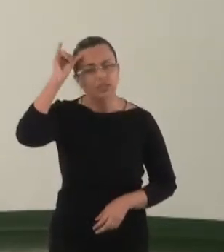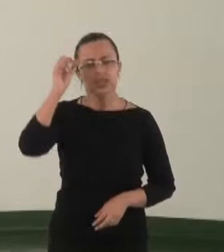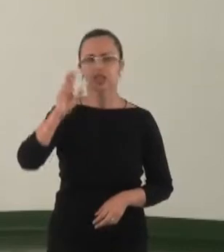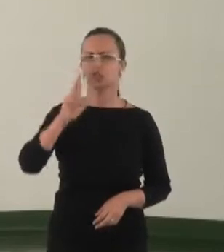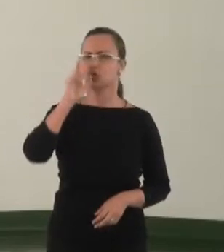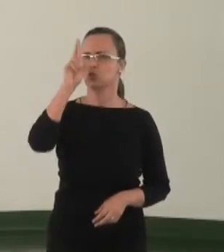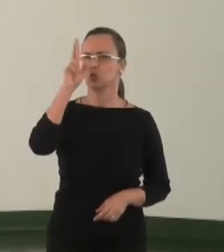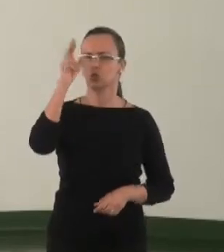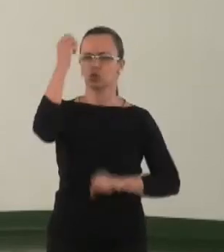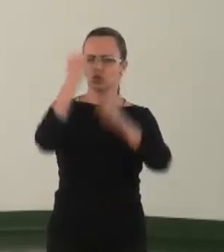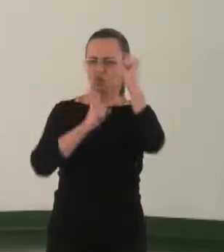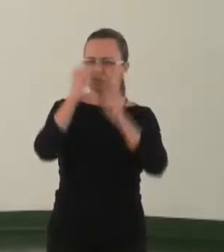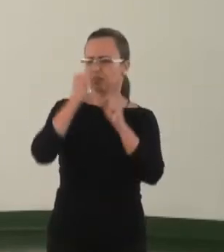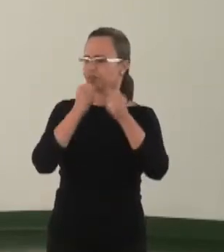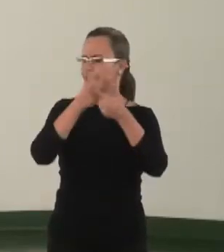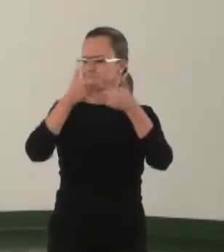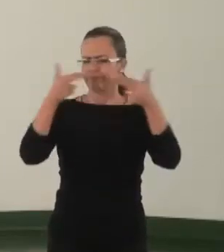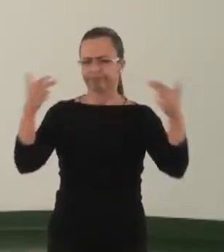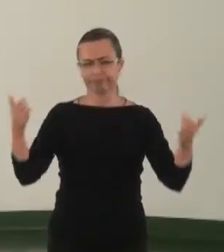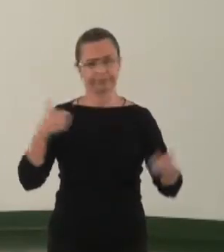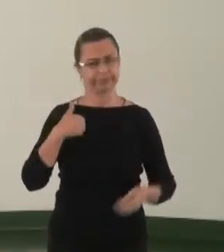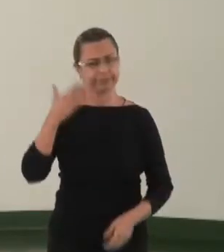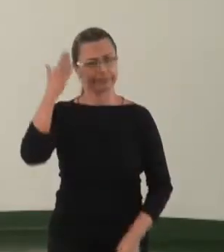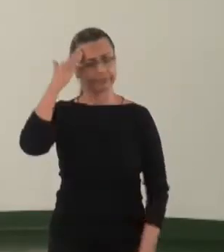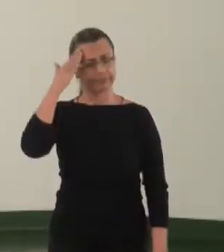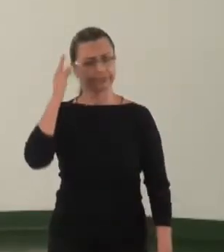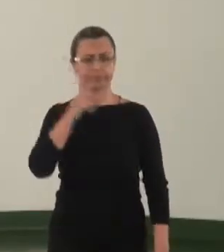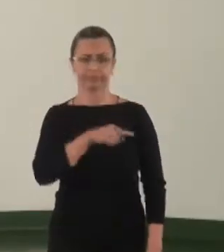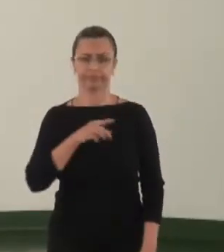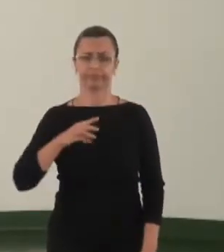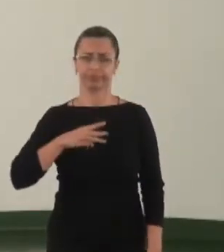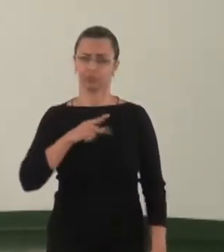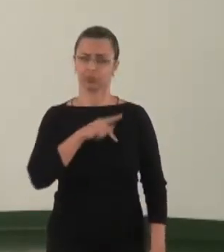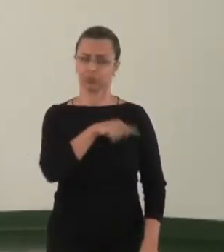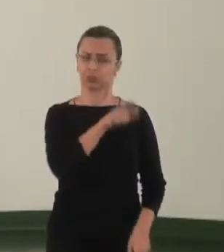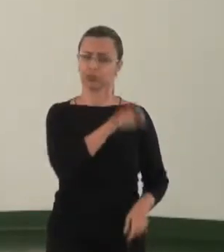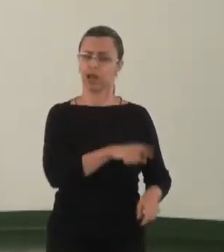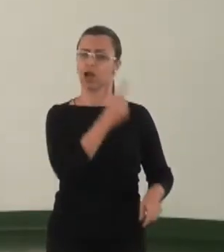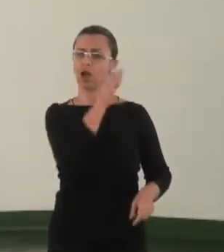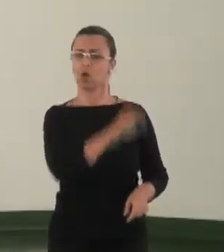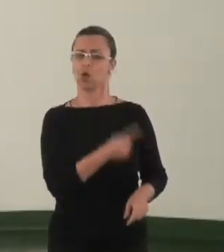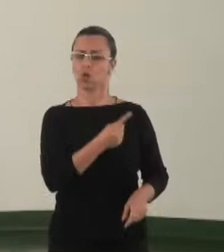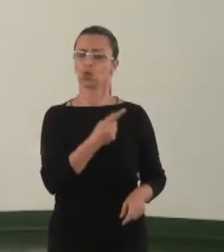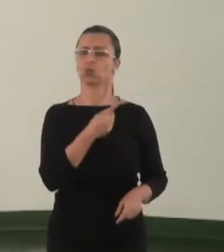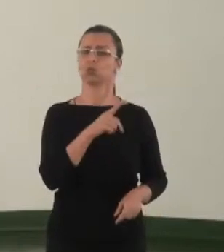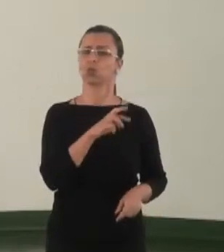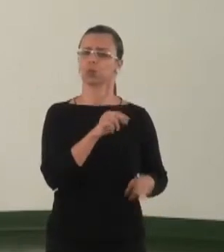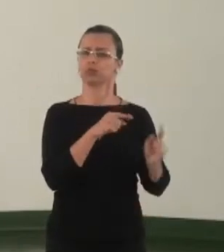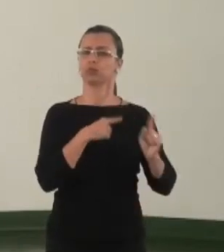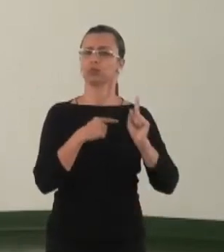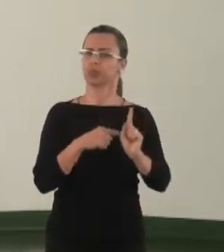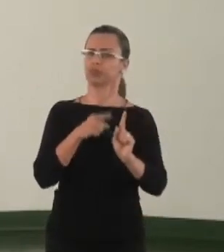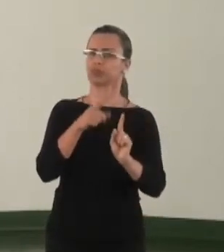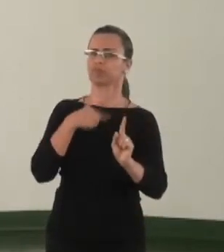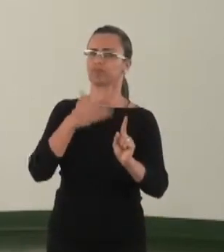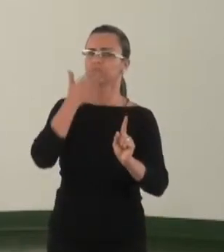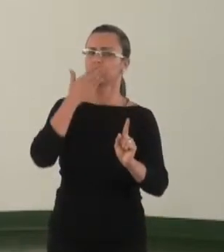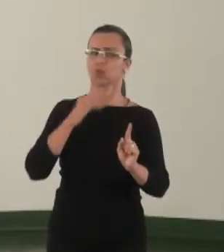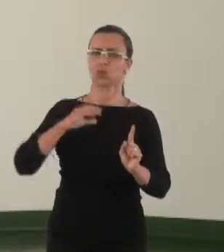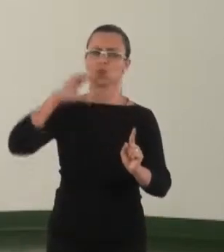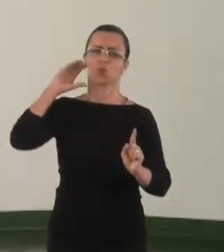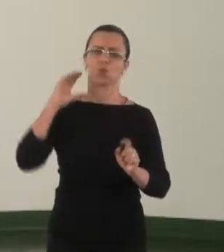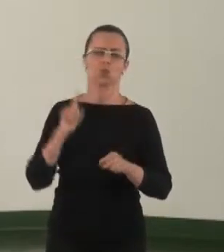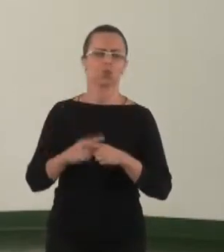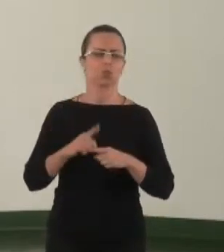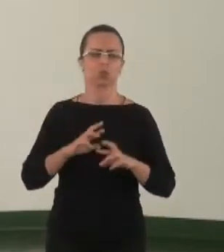empresas. Infelizmente, a gente sabe que tem promotores ali que podem também estar envolvidos e que muitas vezes se omitem em relação a isso, não por